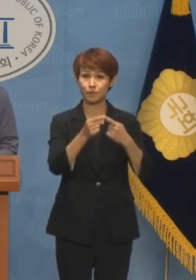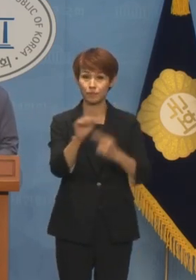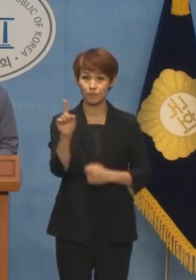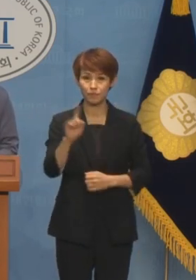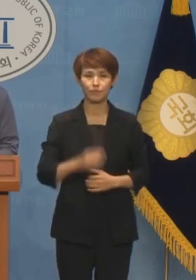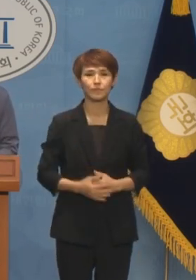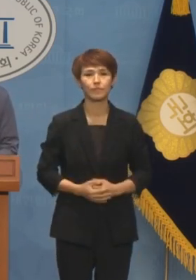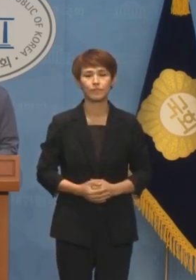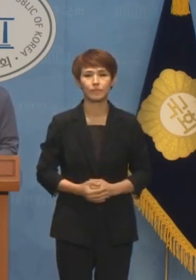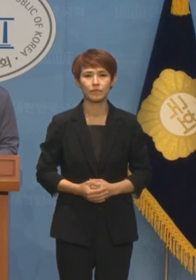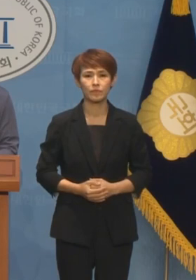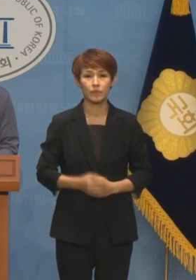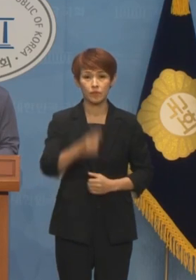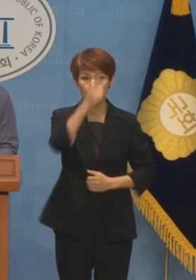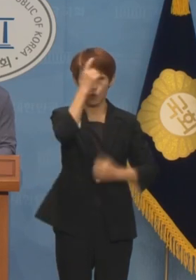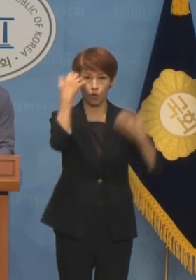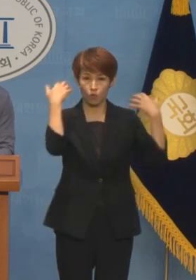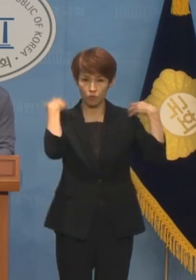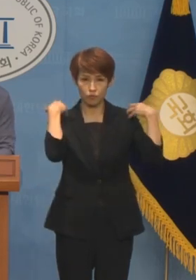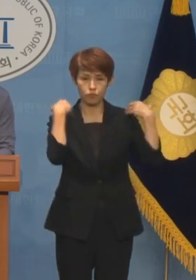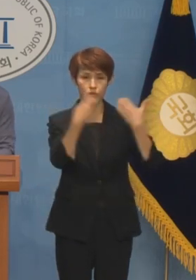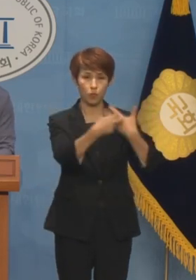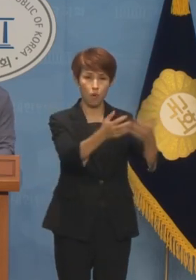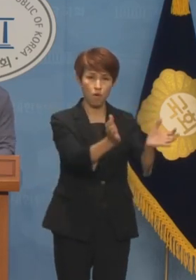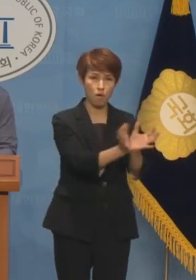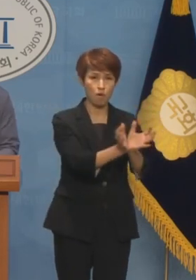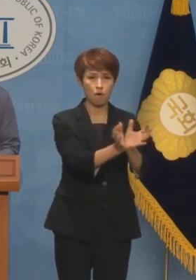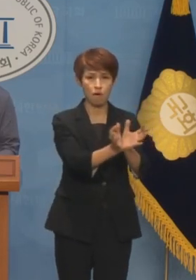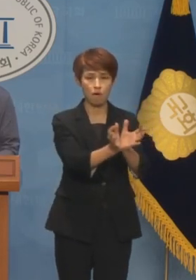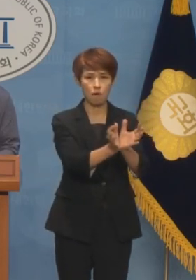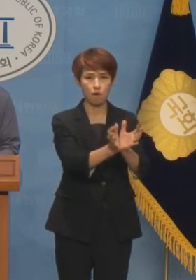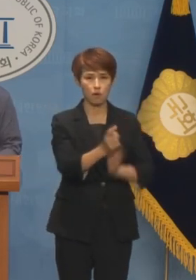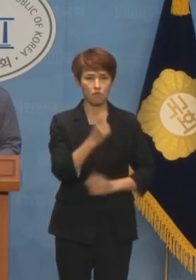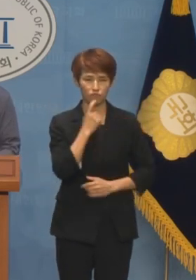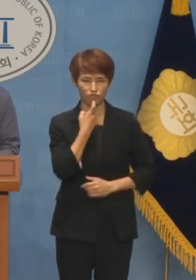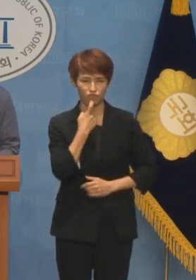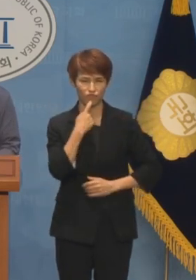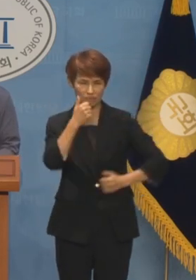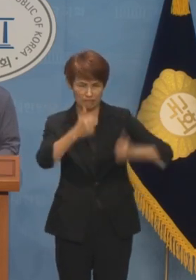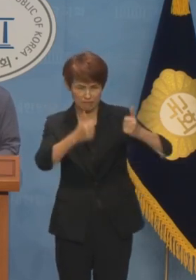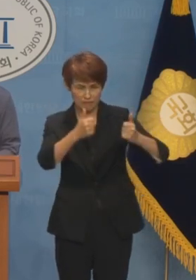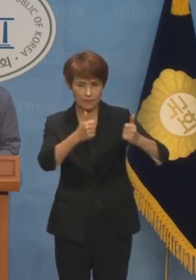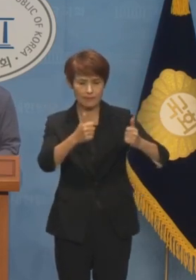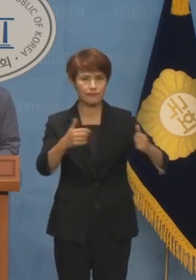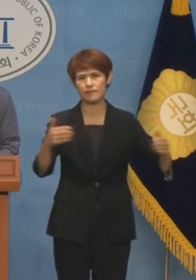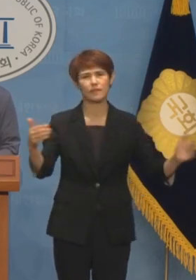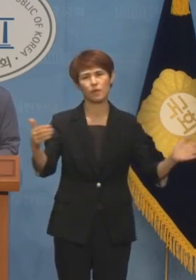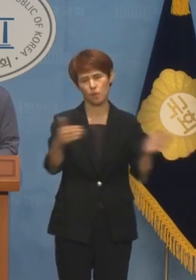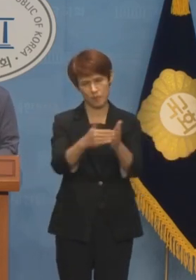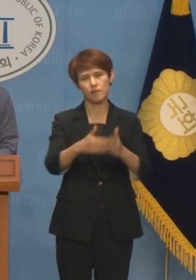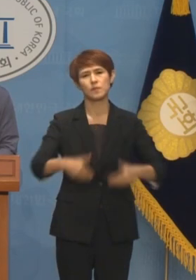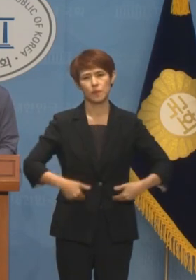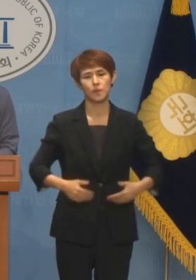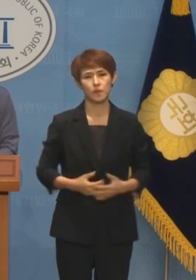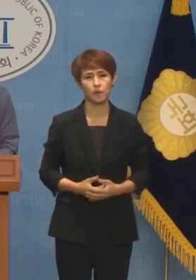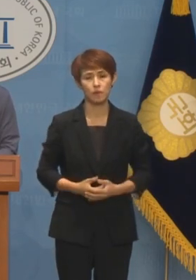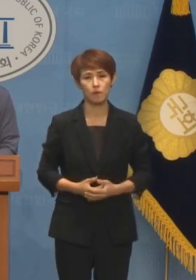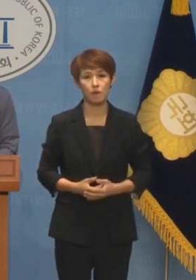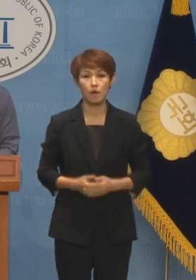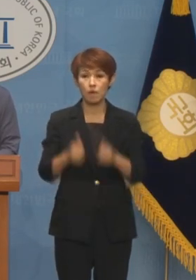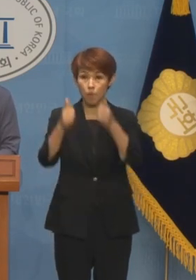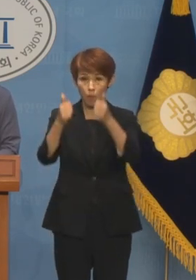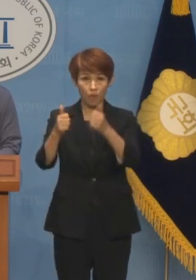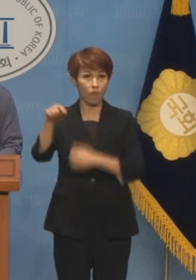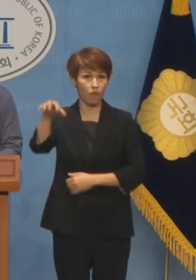번째입니다. 정부와 의료계의 극한 치킨 게임 즉각 중단되어야 합니다.